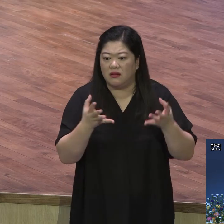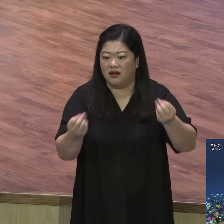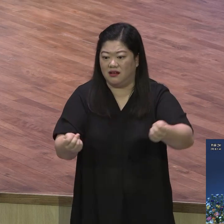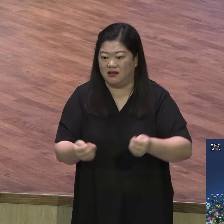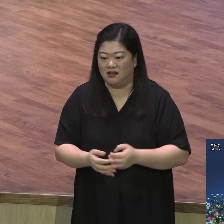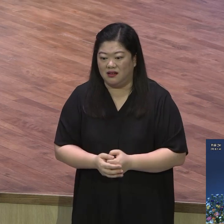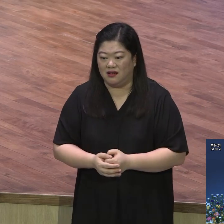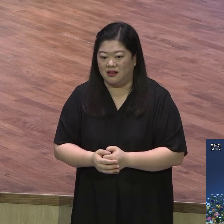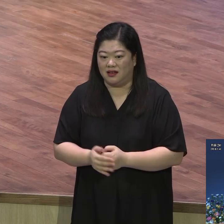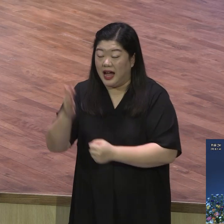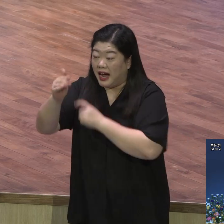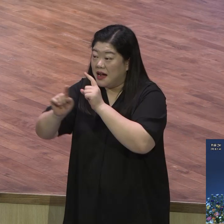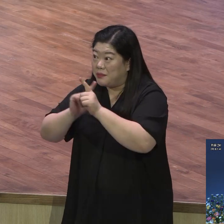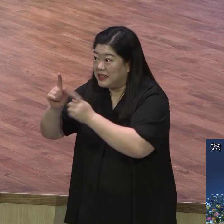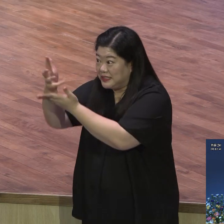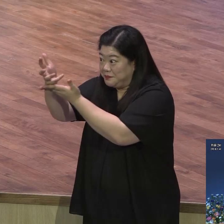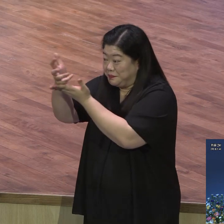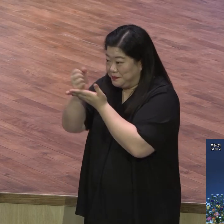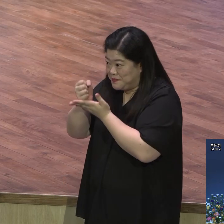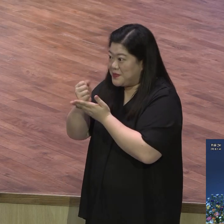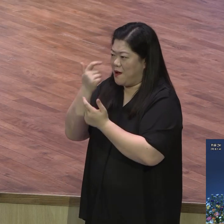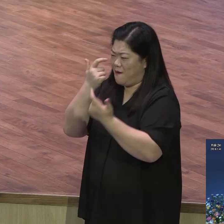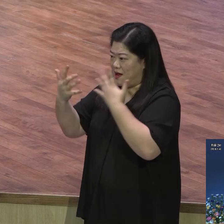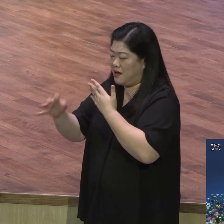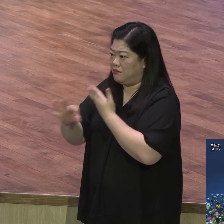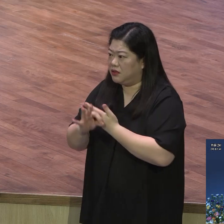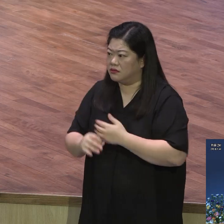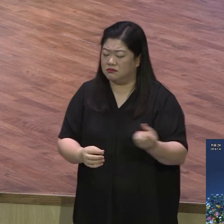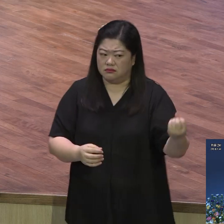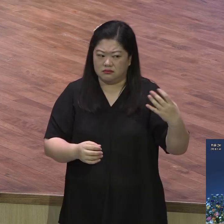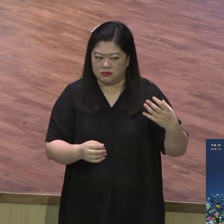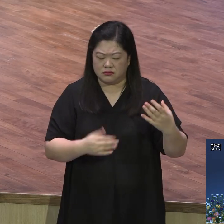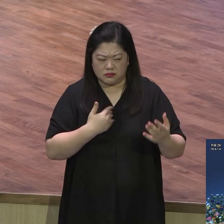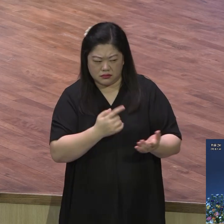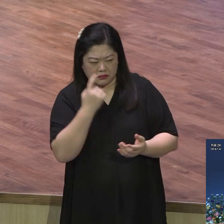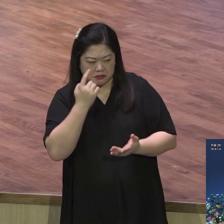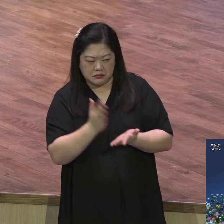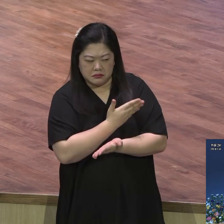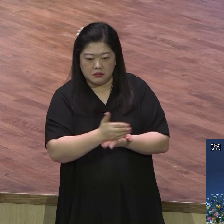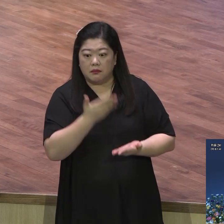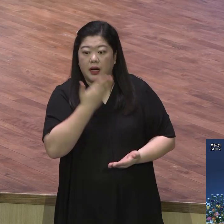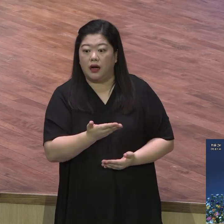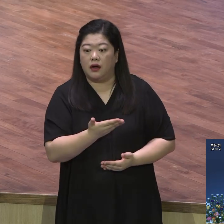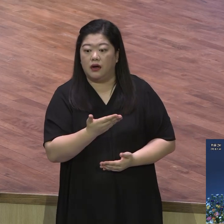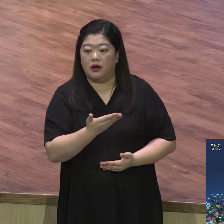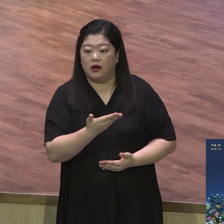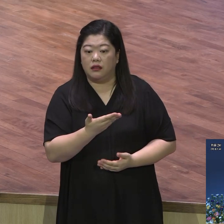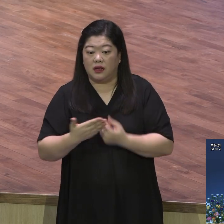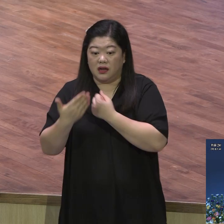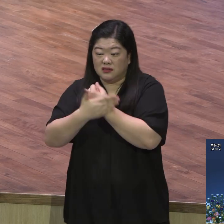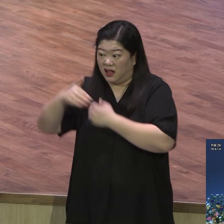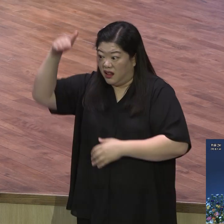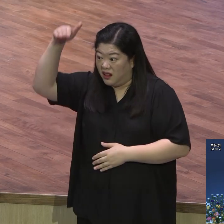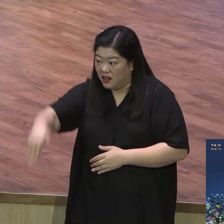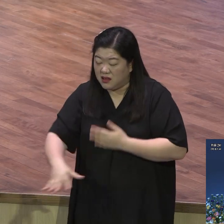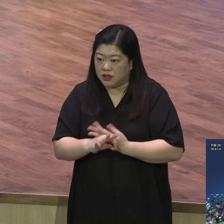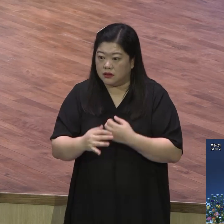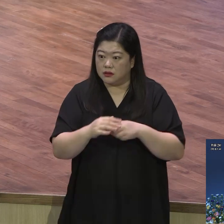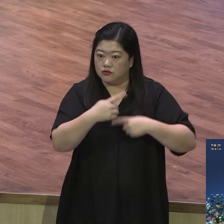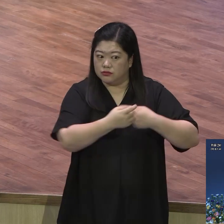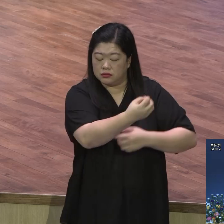딱 잡혀있더니 사단이 잡혀있으니까. 말씀은 못 듣고 사람 말 만 들어. 이 말 좀 할 줄 서대로. 사람 말 듣고 살아.